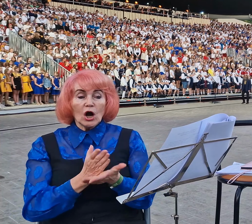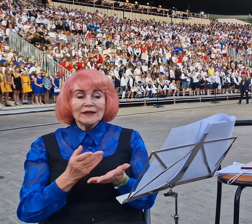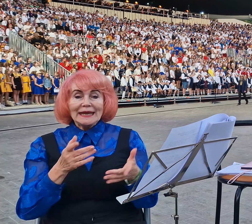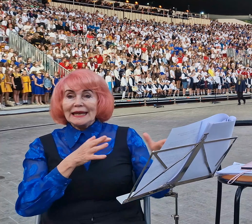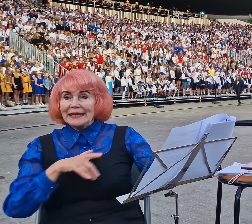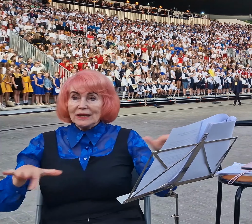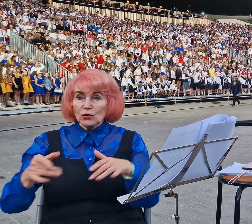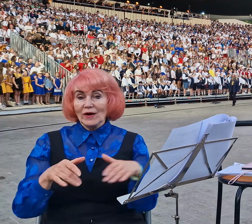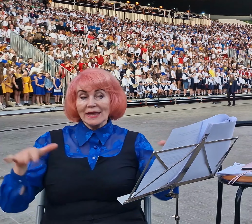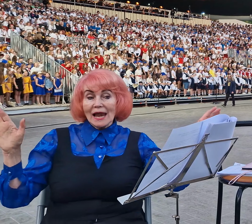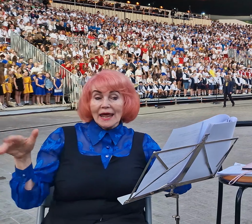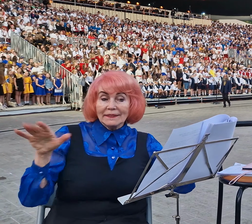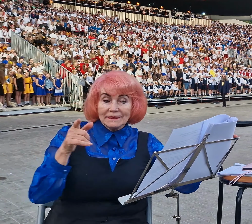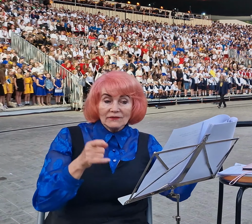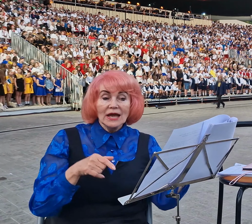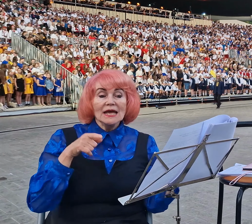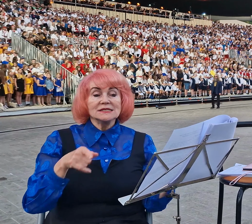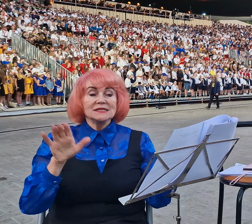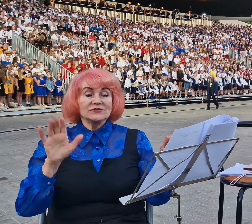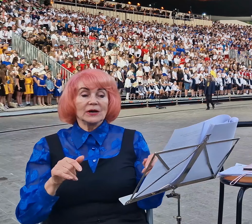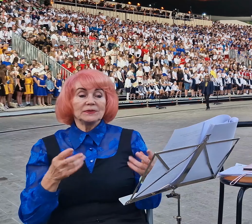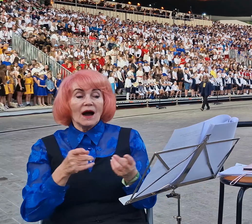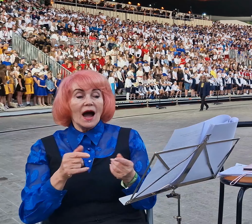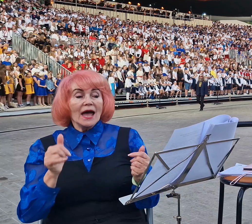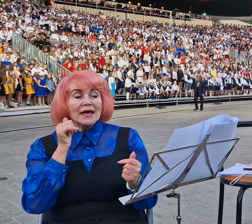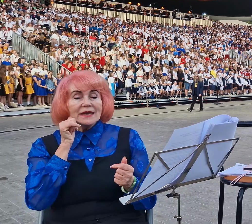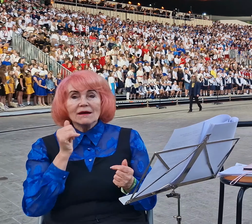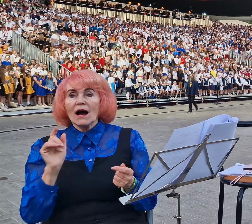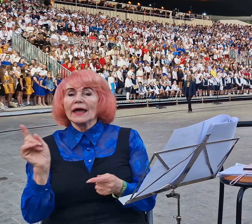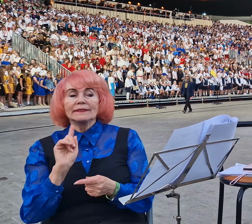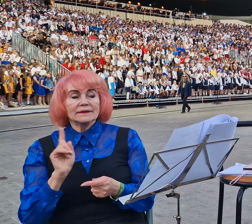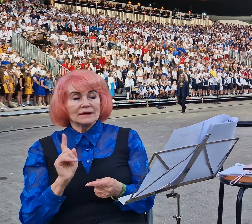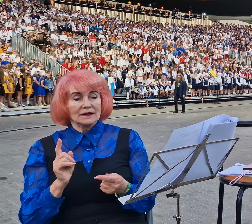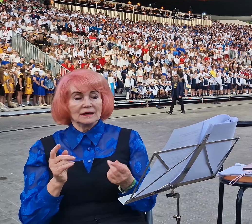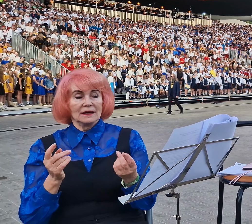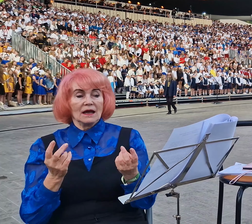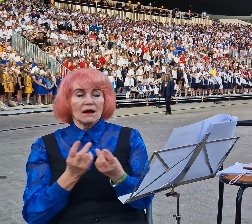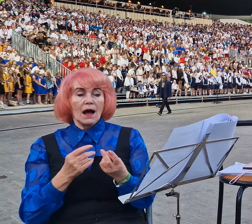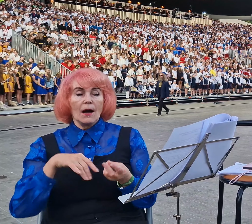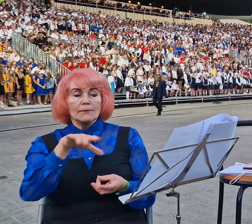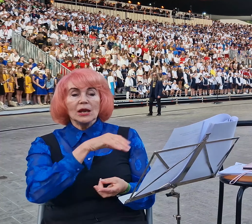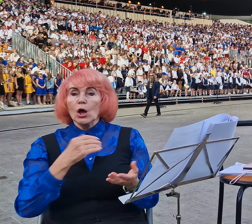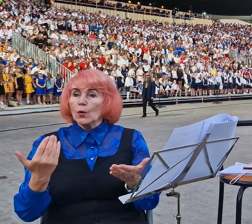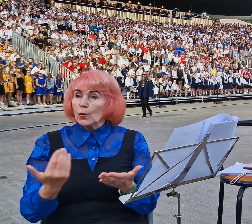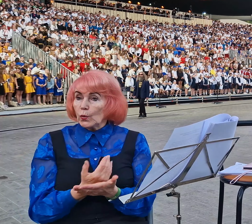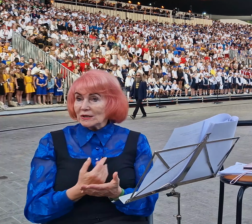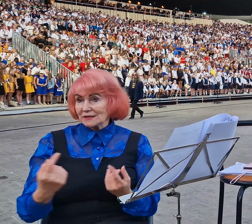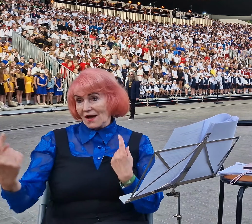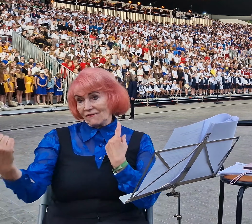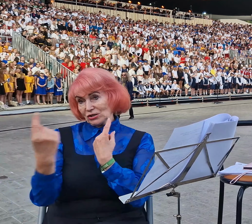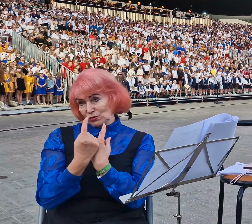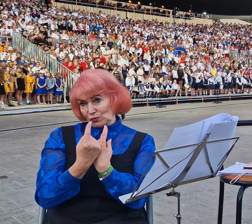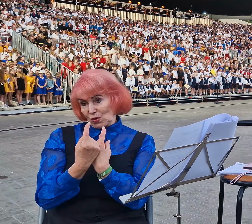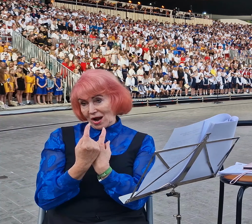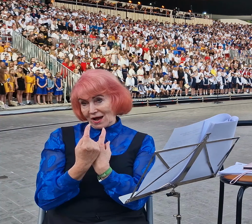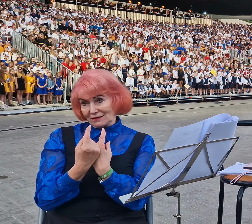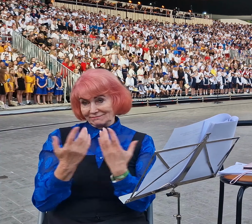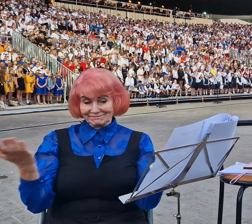liikuv ja lenduv, siis võib ta iga hetk ka meile uuesti vastu